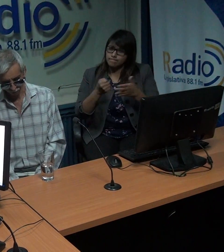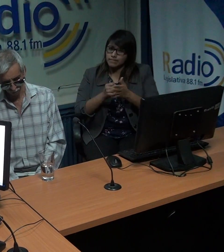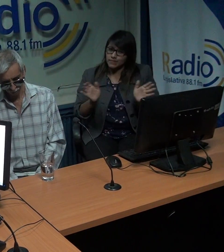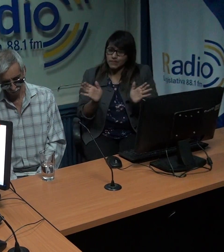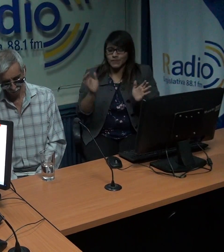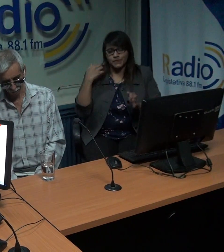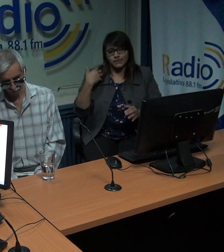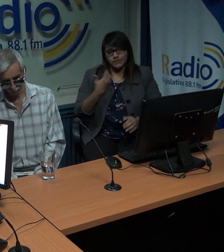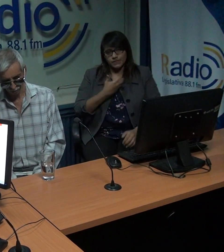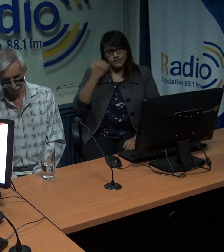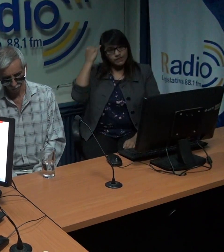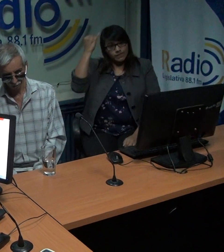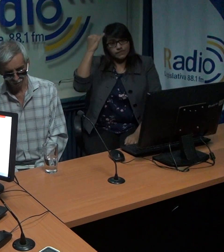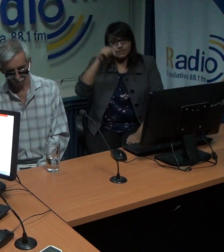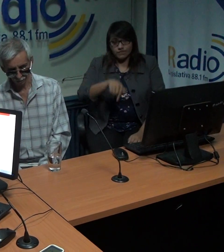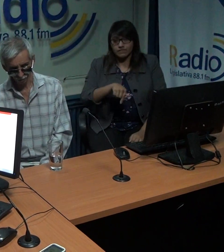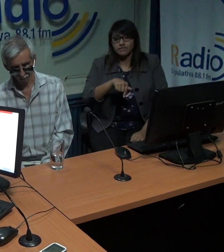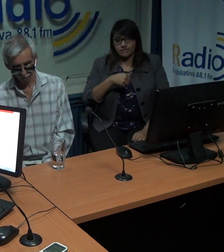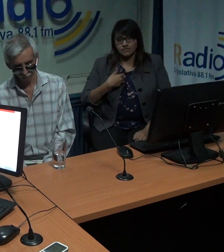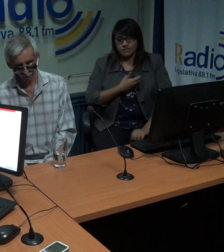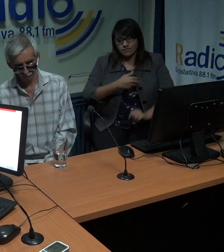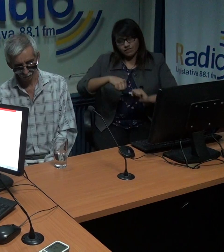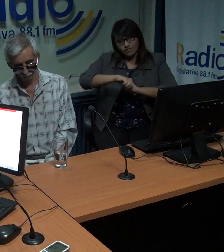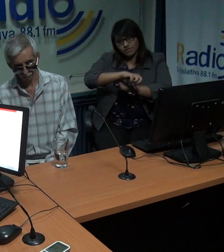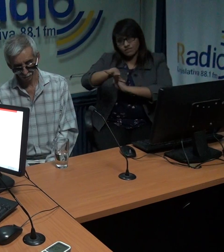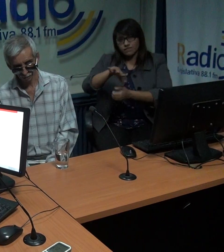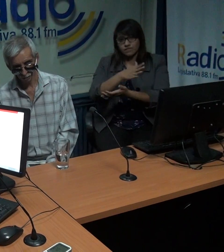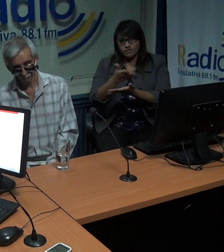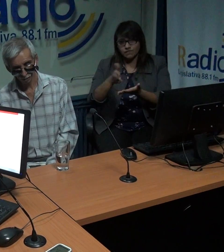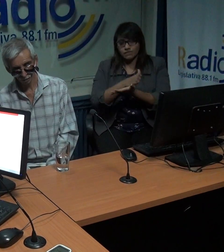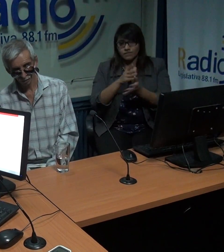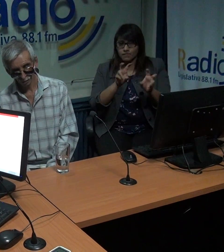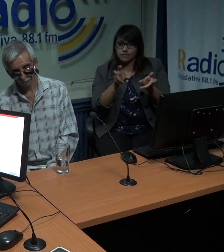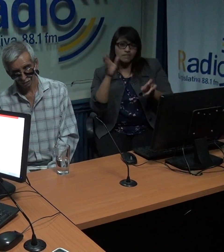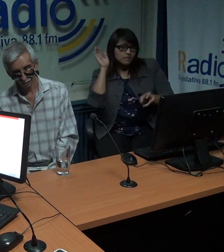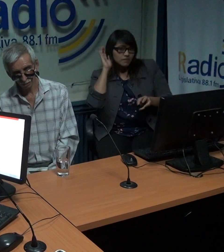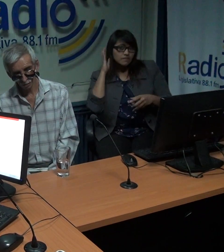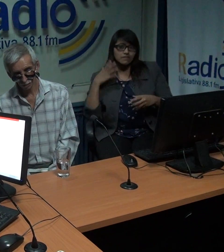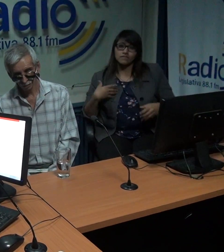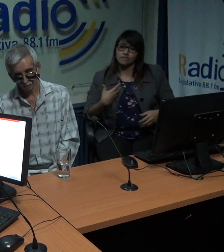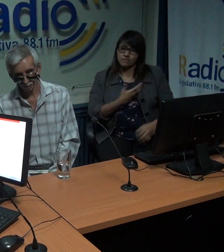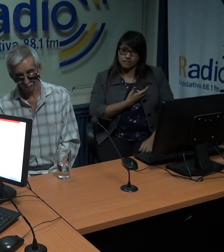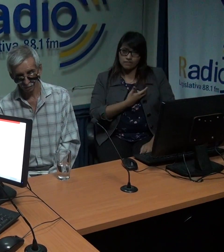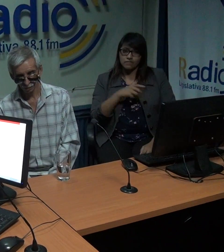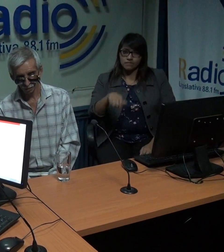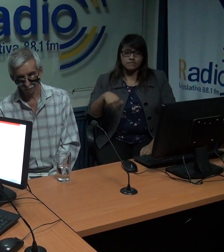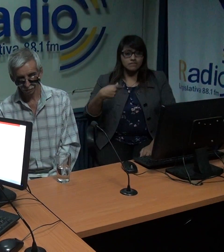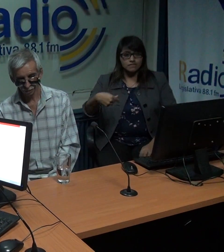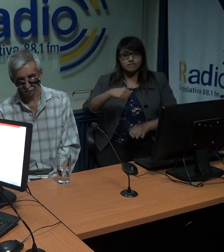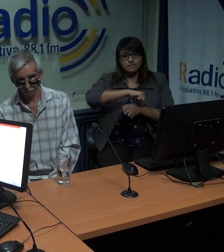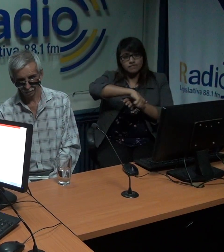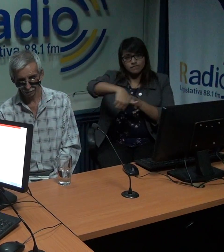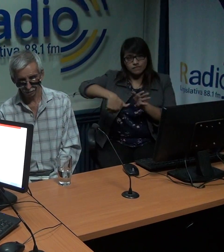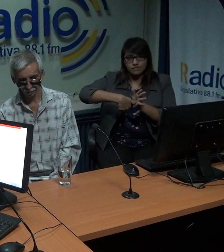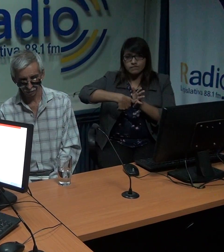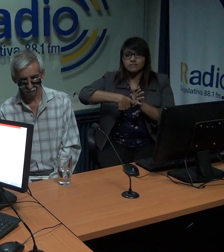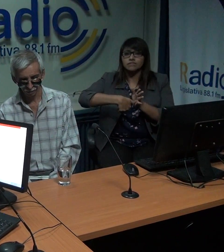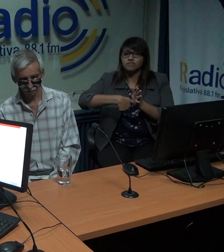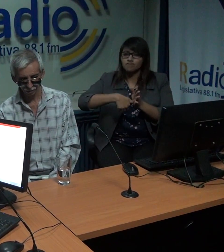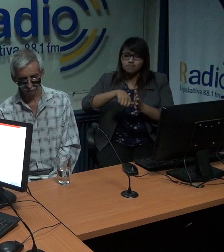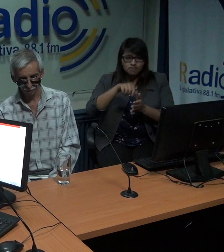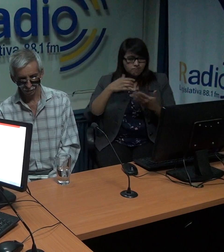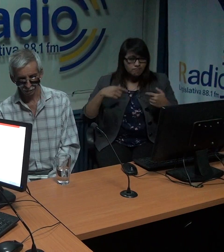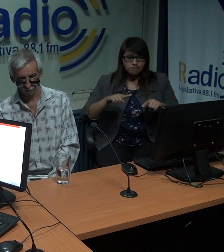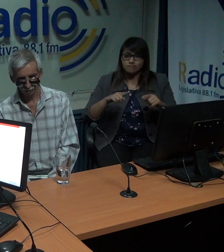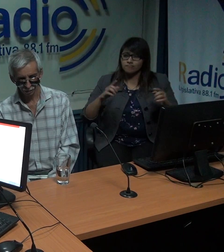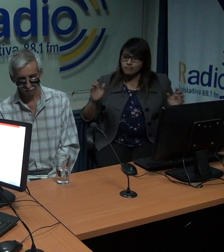el medio a través del cual se da a conocer toda esta información. Como siempre, la Asamblea Legislativa pues trabaja en beneficio